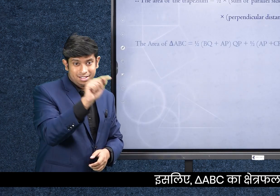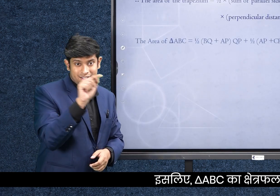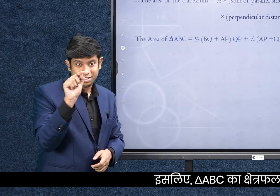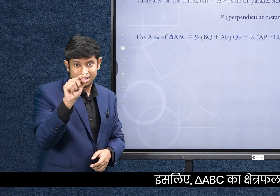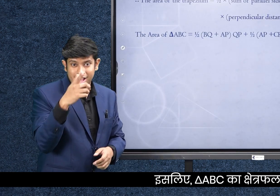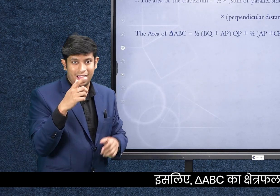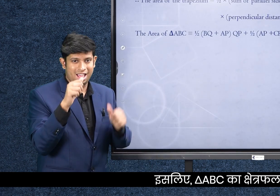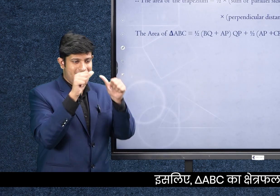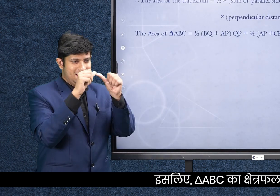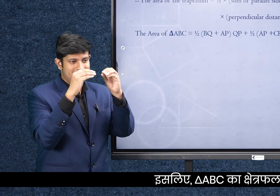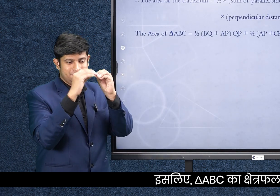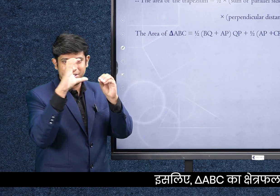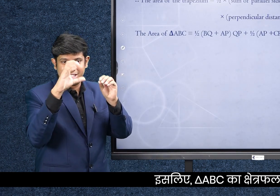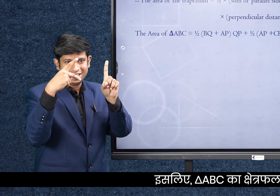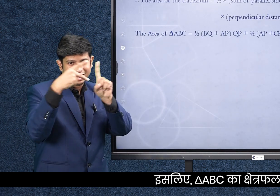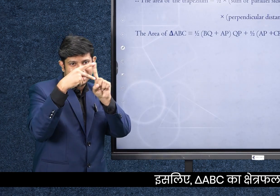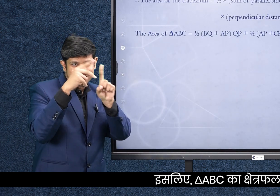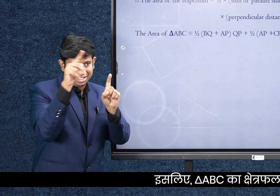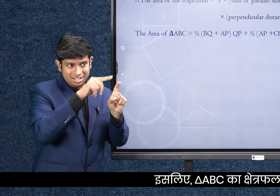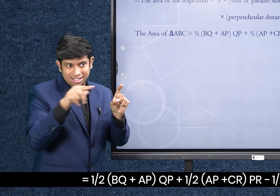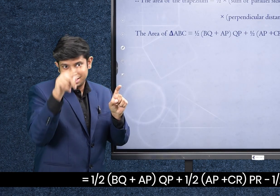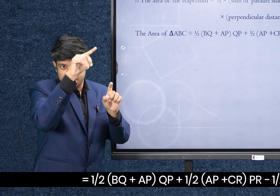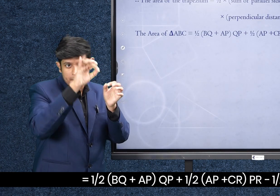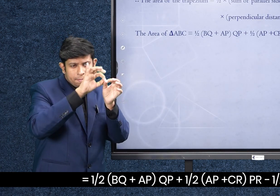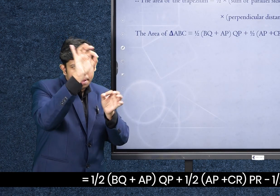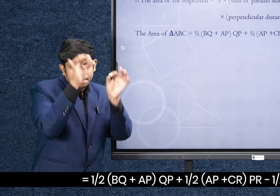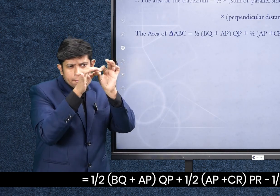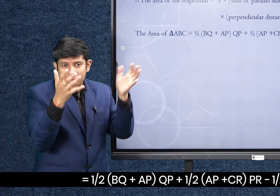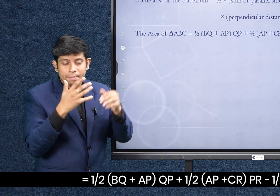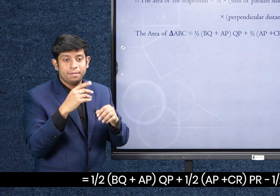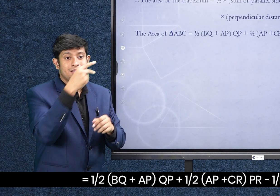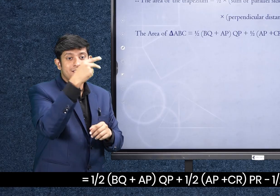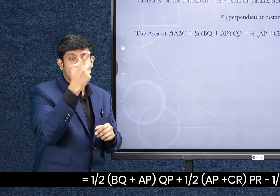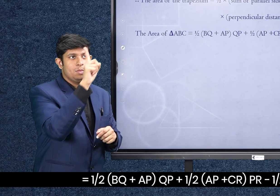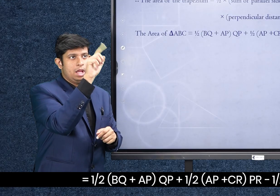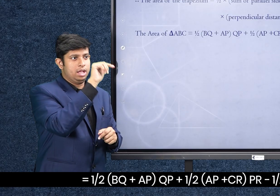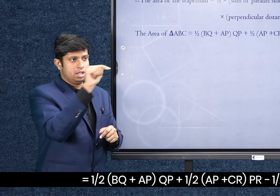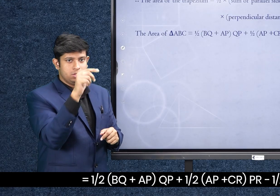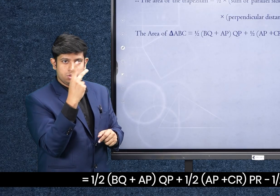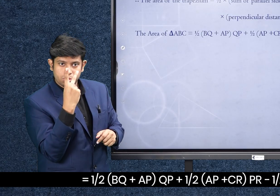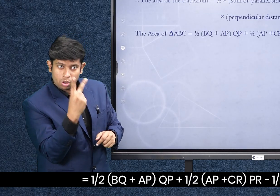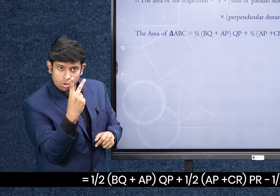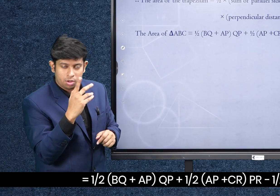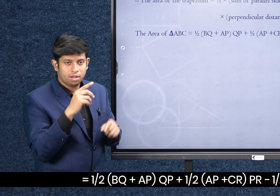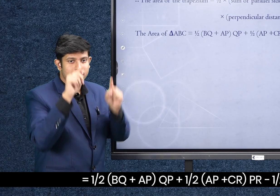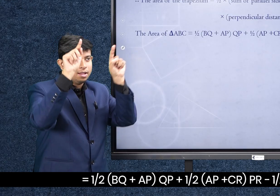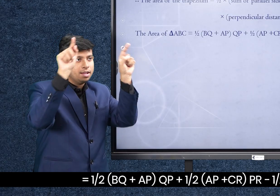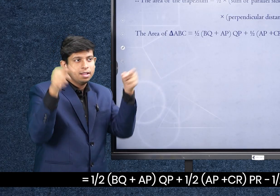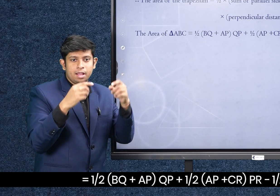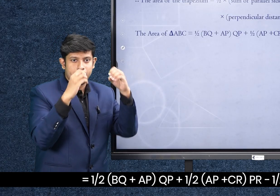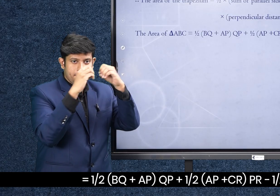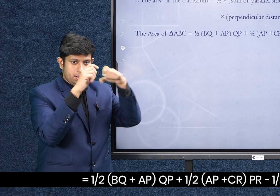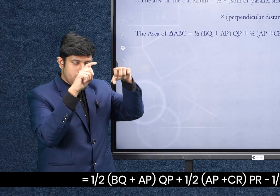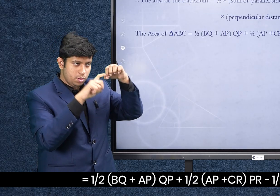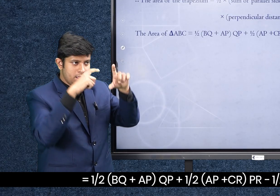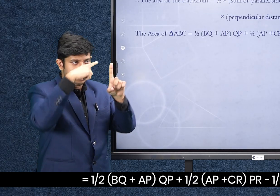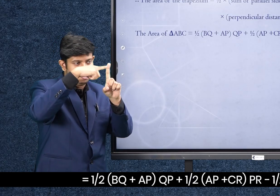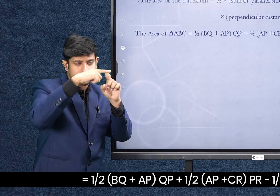इसलिए त्रिभुज एबीसी का क्षेत्रफल इज इक्वल 1/2 ऑफ बी क्यू प्लस ए पी इंटू क्यू पी प्लस